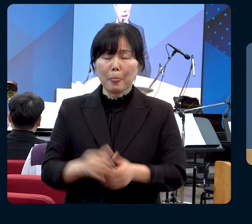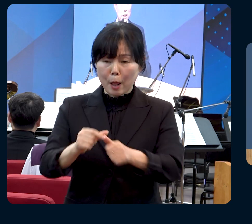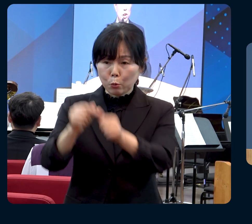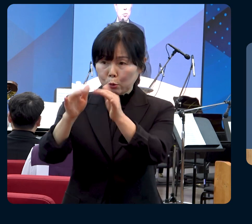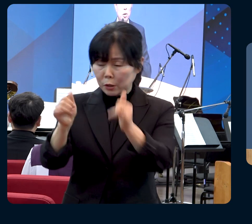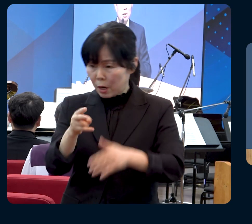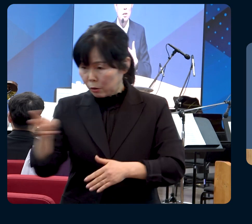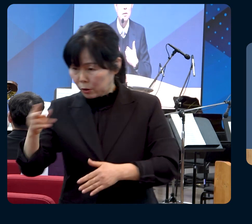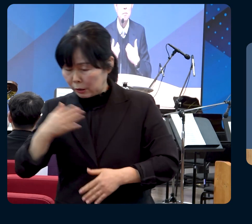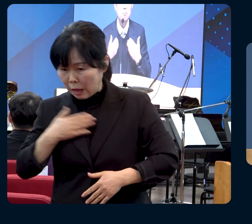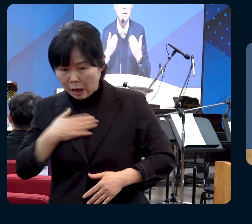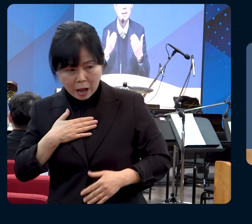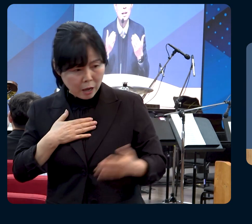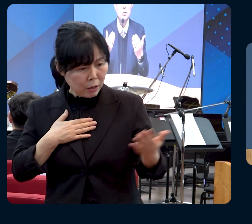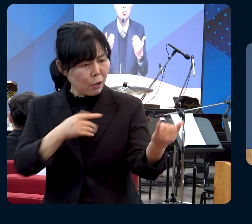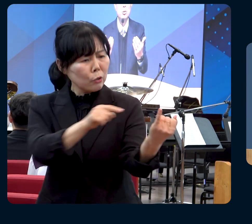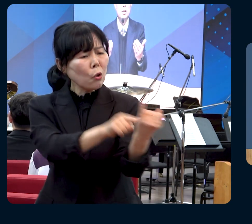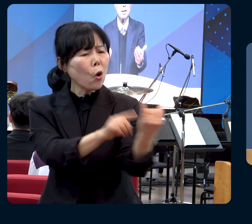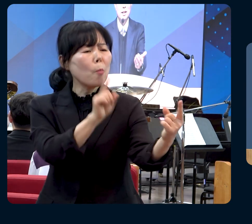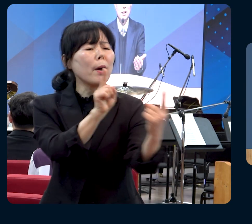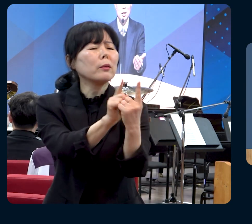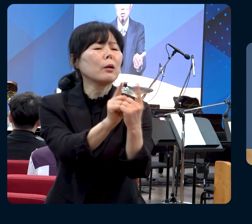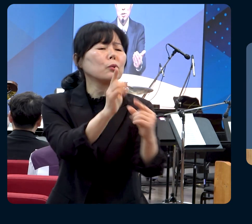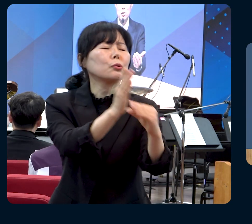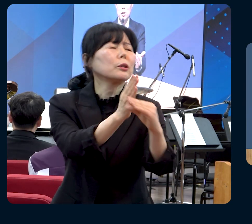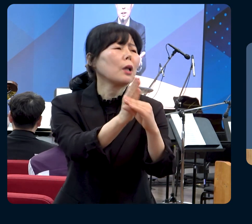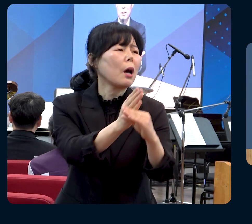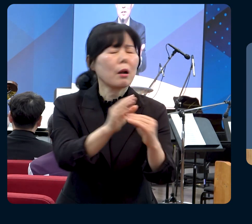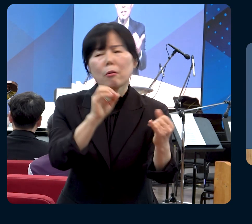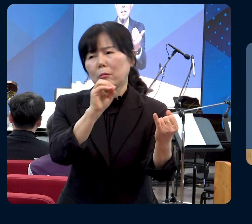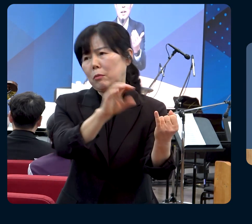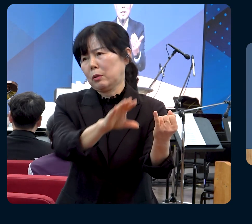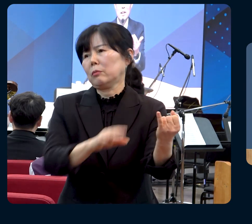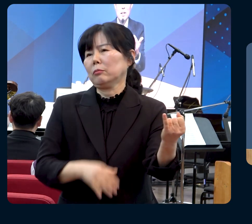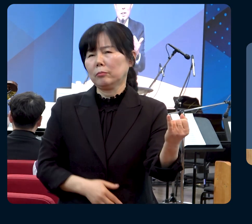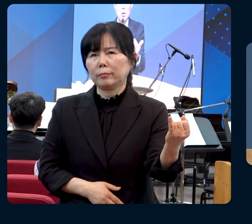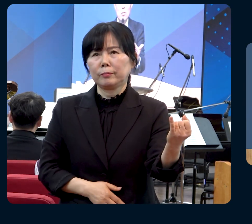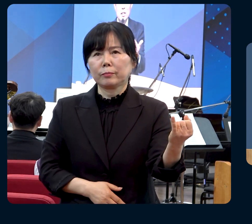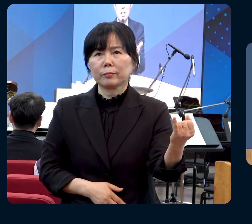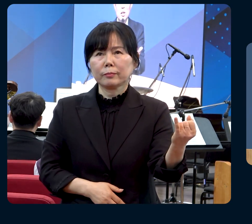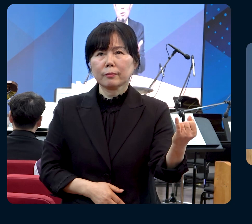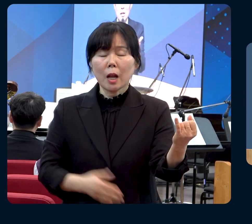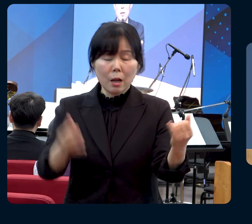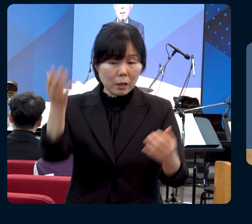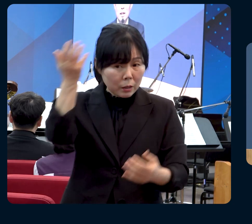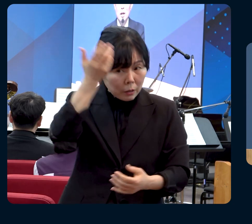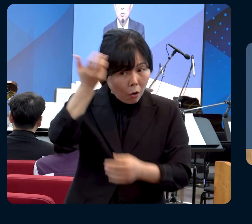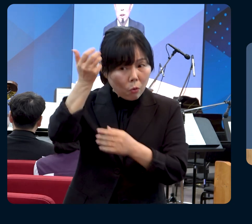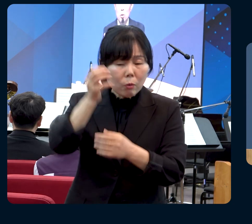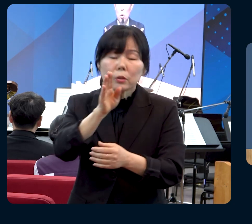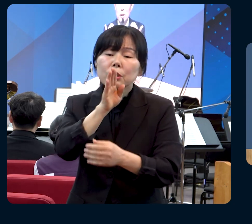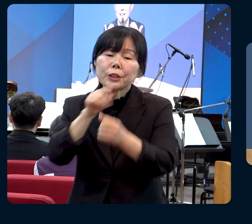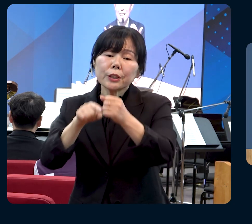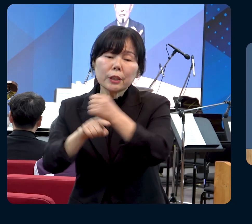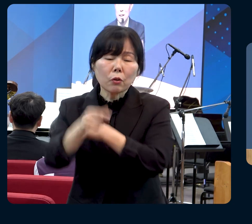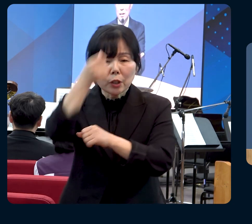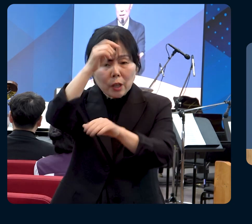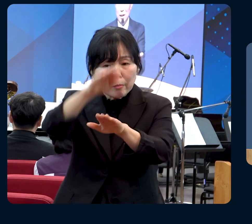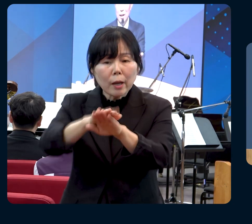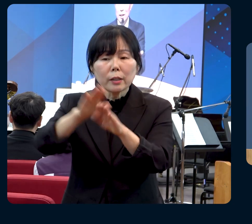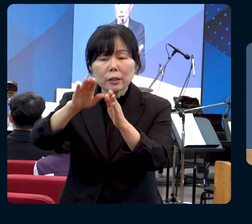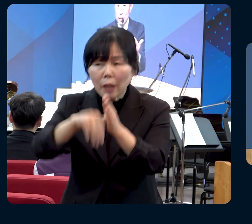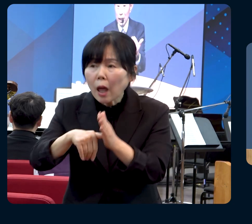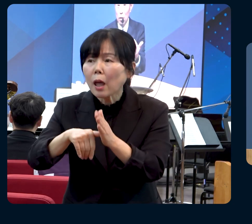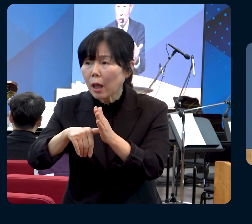메시아인 내가 지금 너를 만나주고 있다. 예수님이 그러셨잖아요. 영과 진리로 예배할 때가 오나니 곧